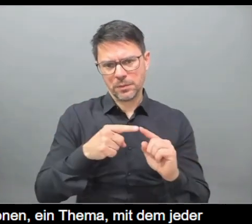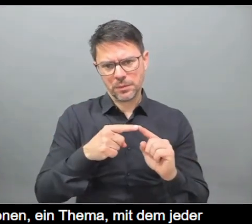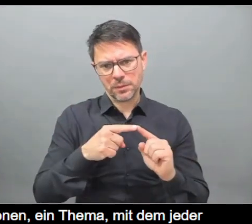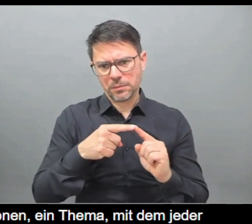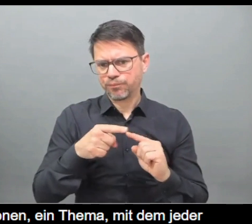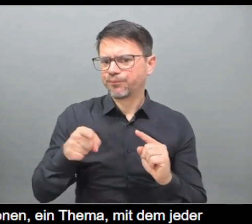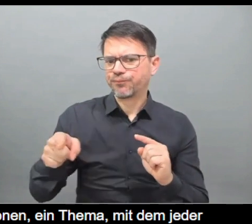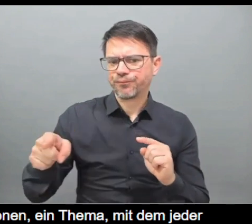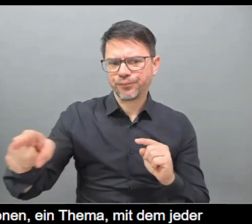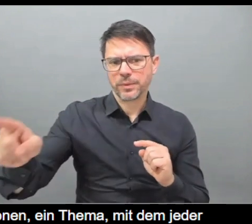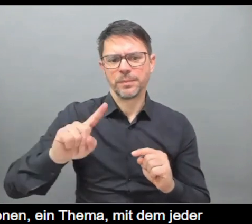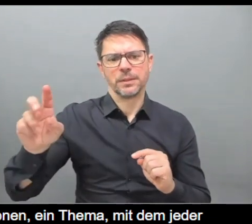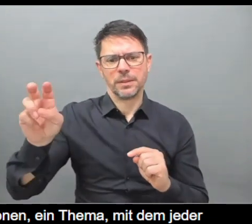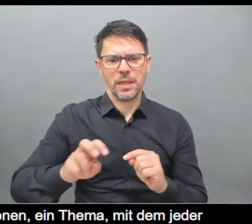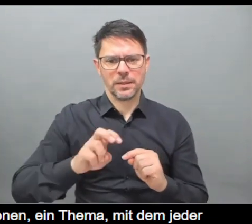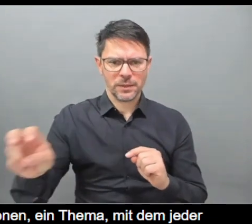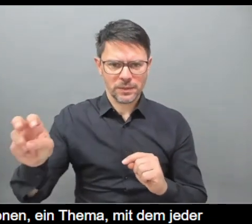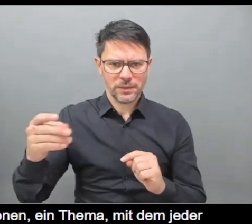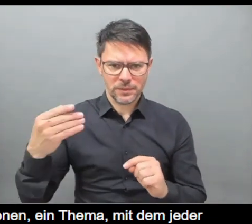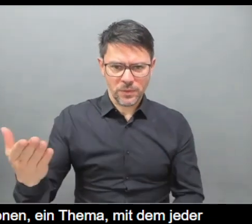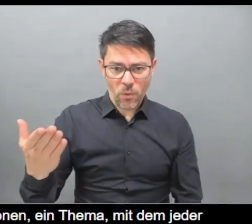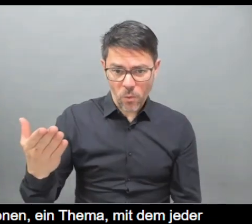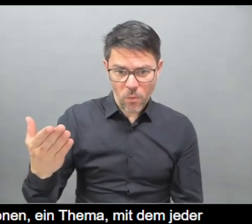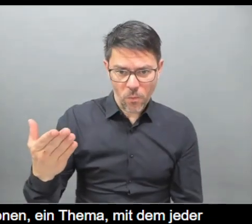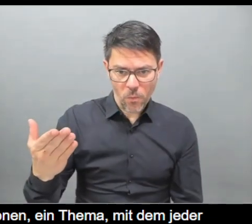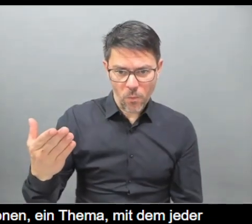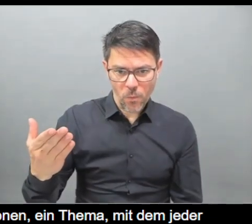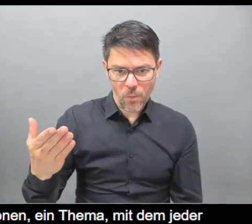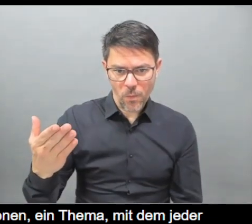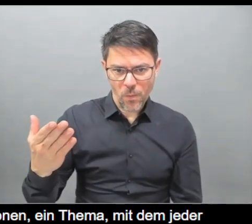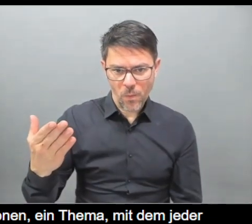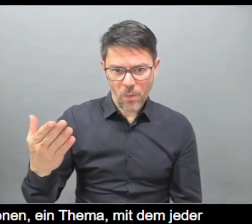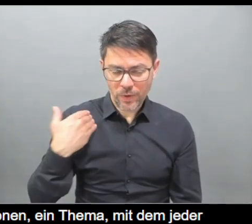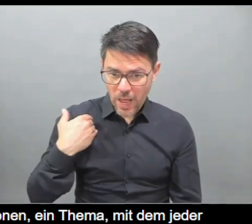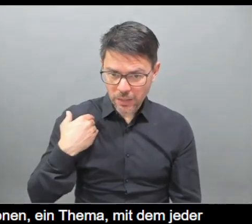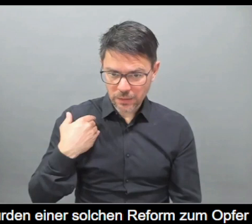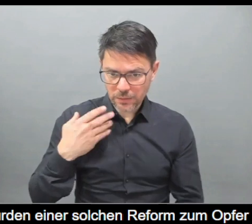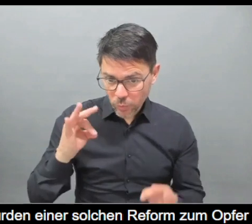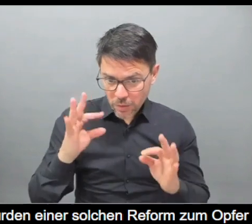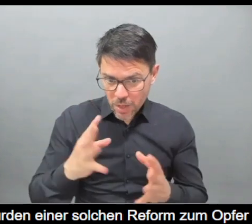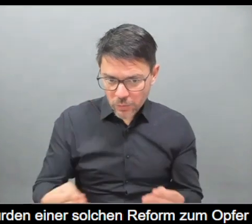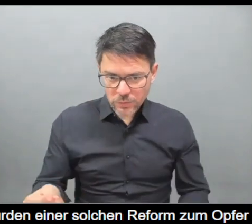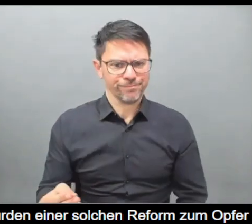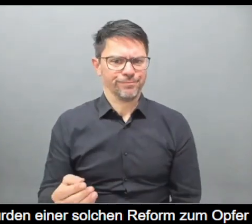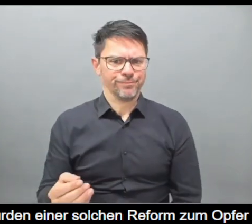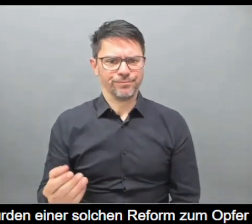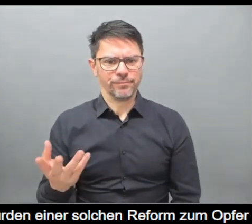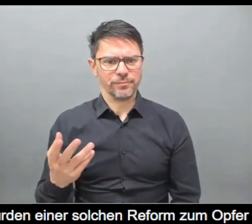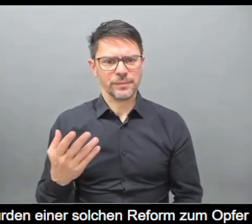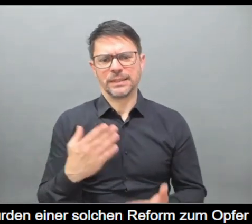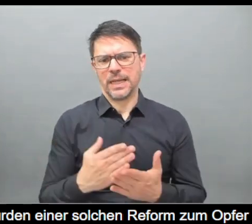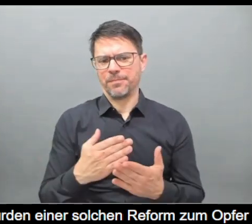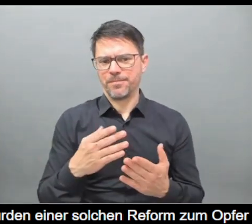und wir bräuchten kein Konstrukt, das die Finanzierungsstrukturen in den Kliniken so ausgestaltet, dass es eine